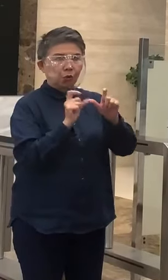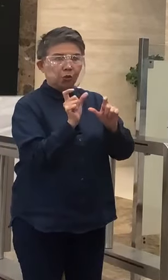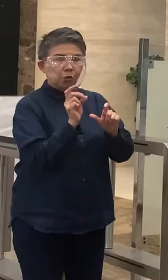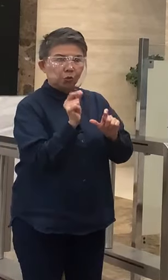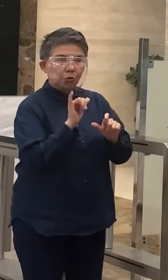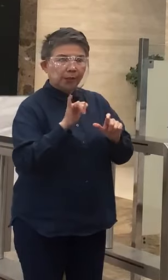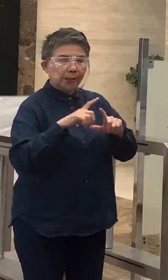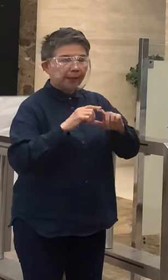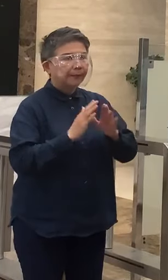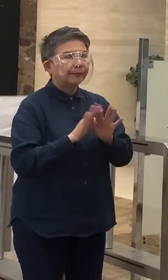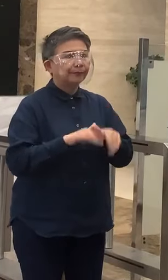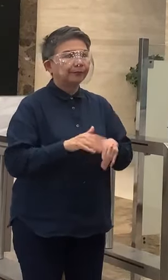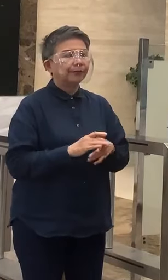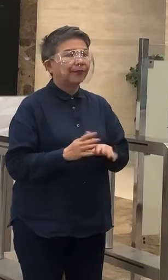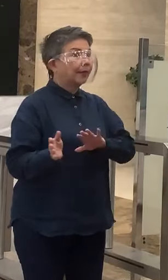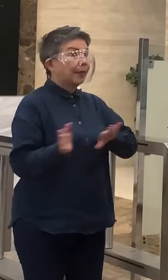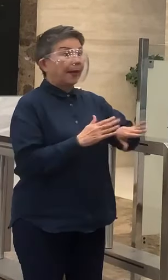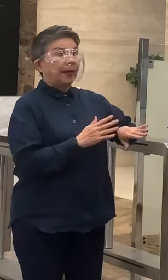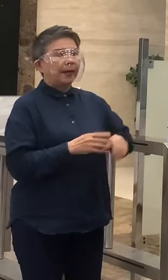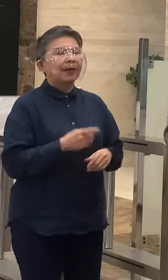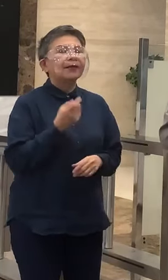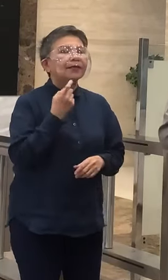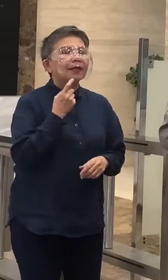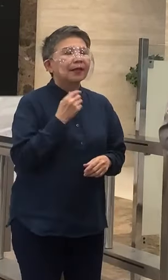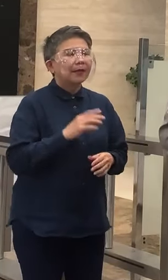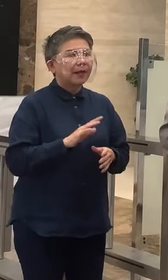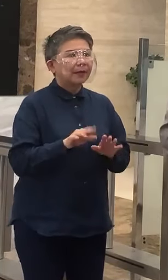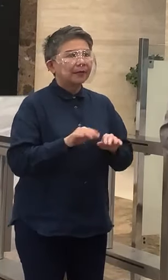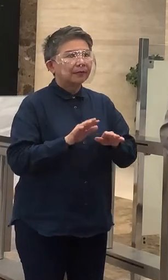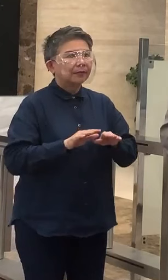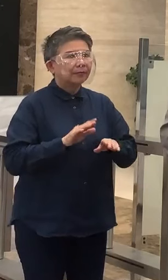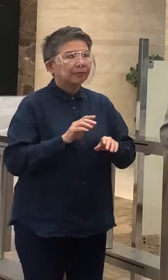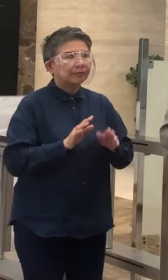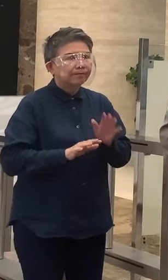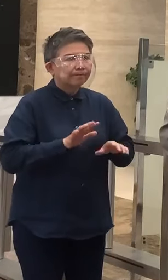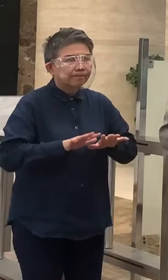kami sampaikan juga akhir terkait penanganan